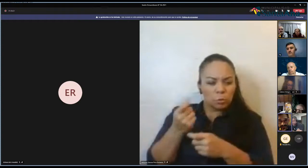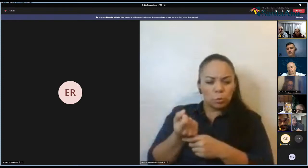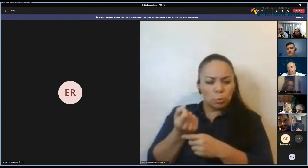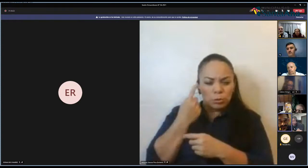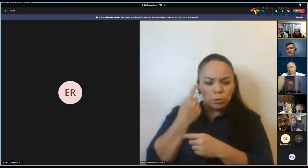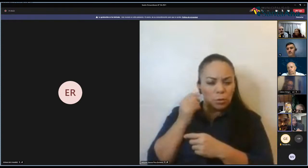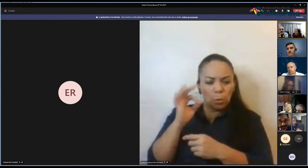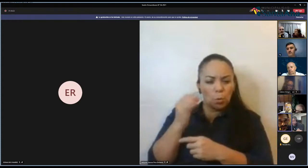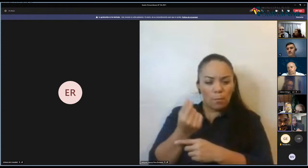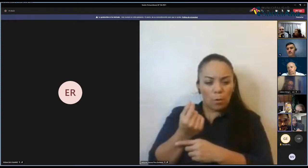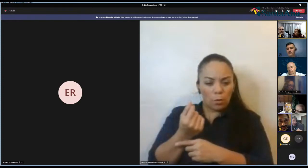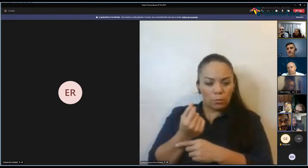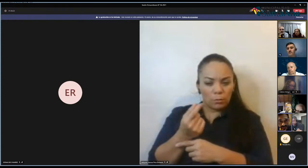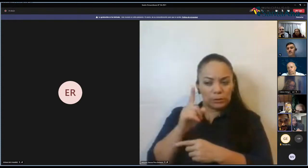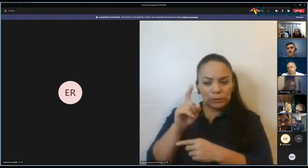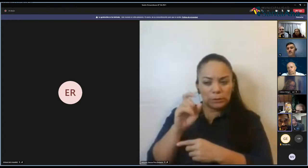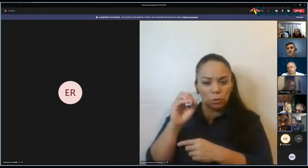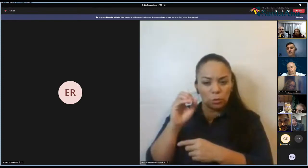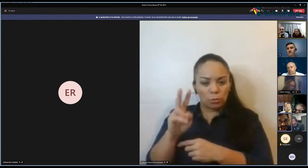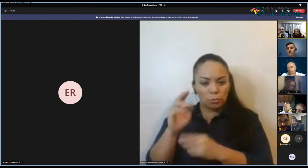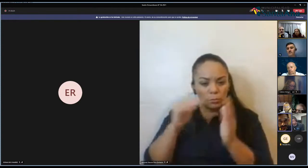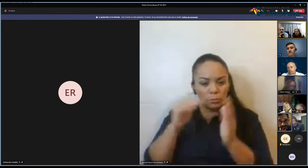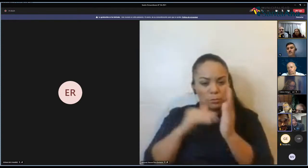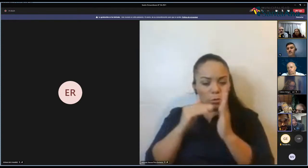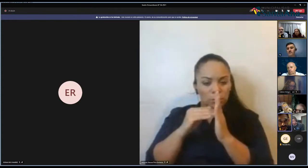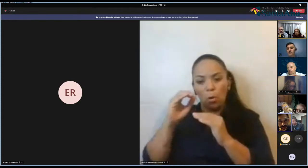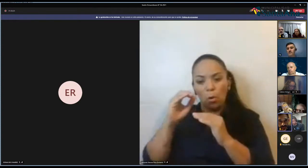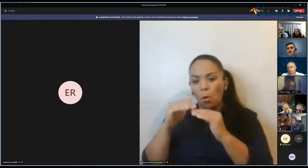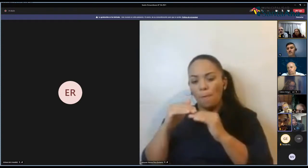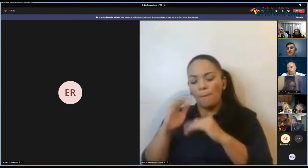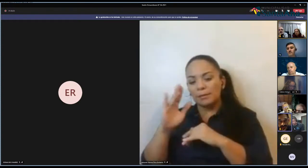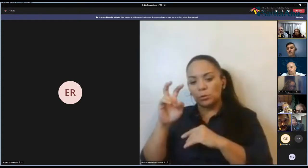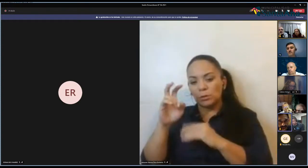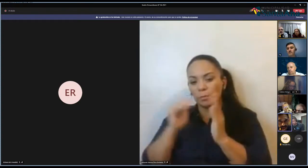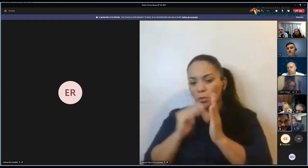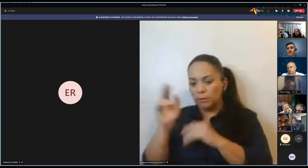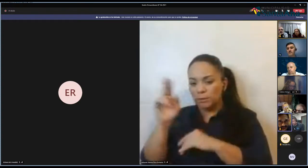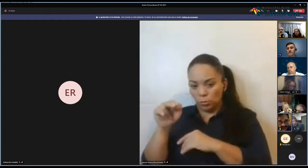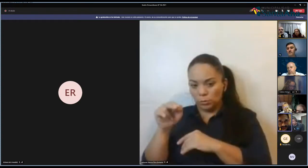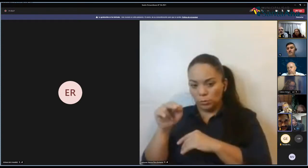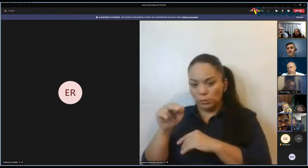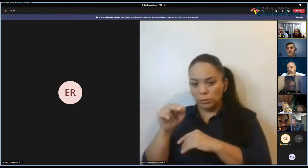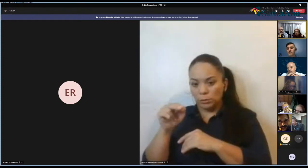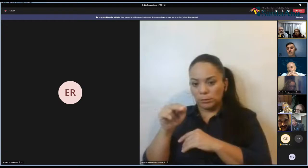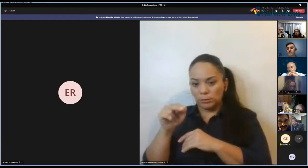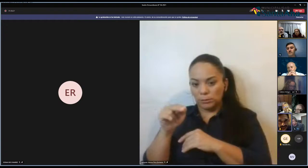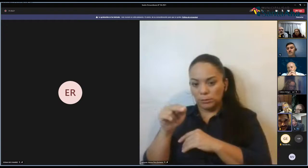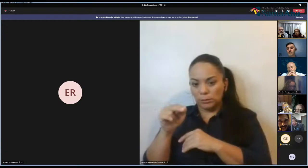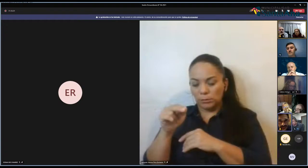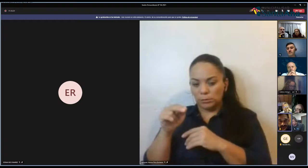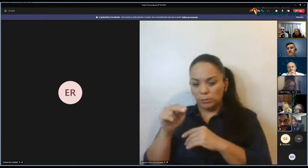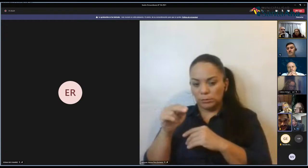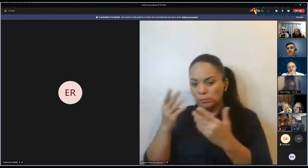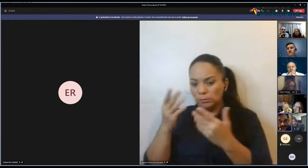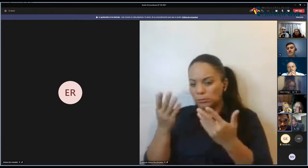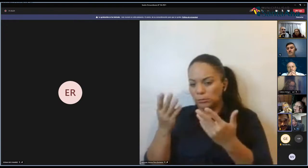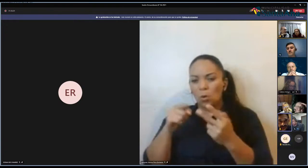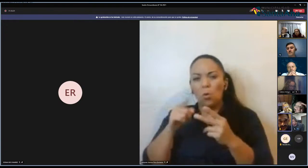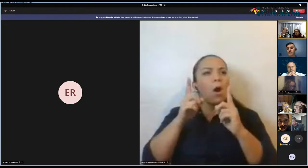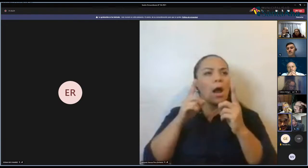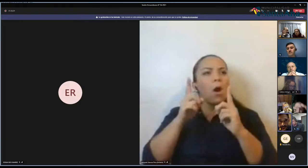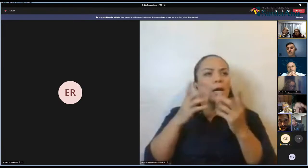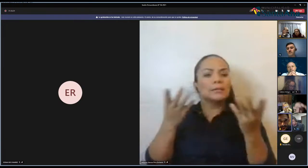fueron 102 millones o más de 200 millones de colones y bajo qué términos se